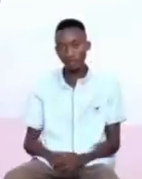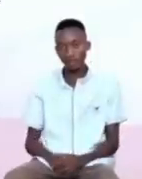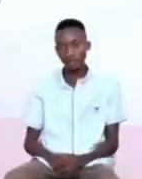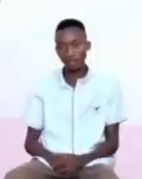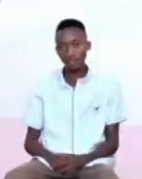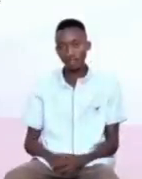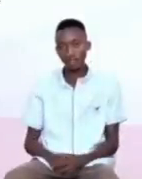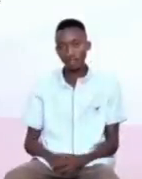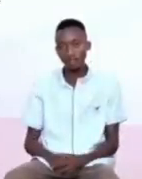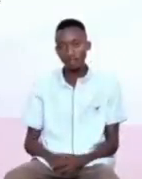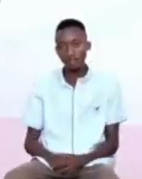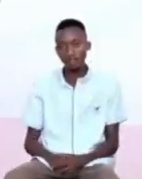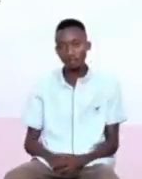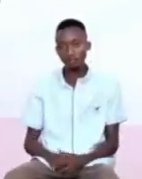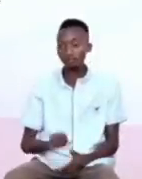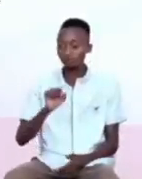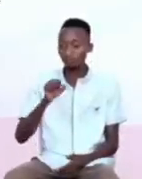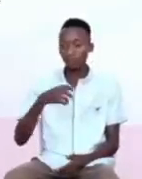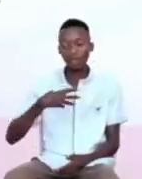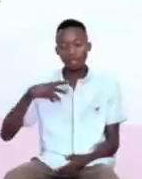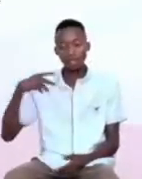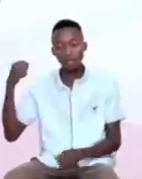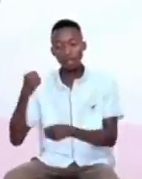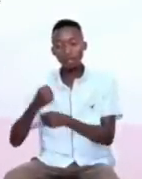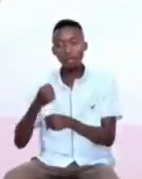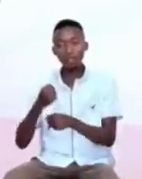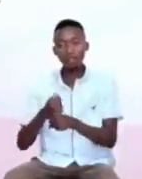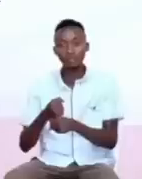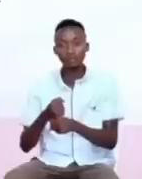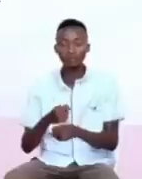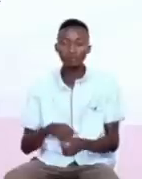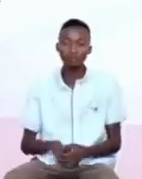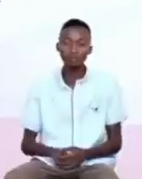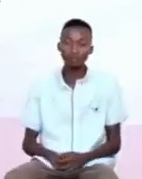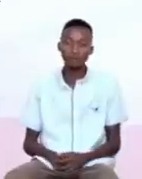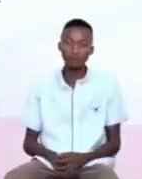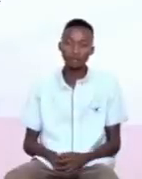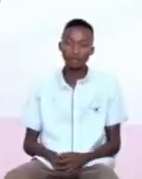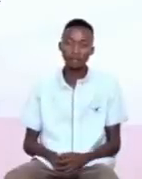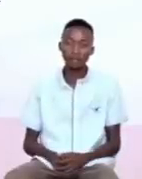Hallelujah. Nenda kachangamke.